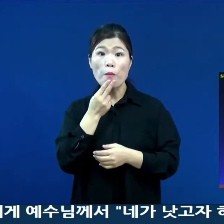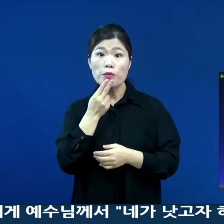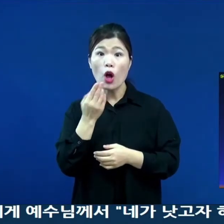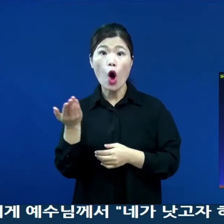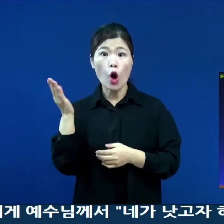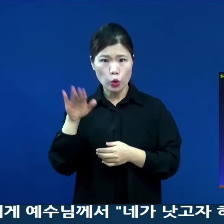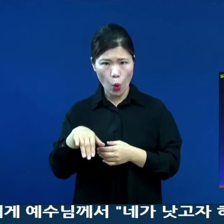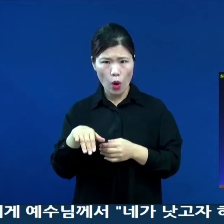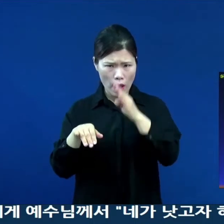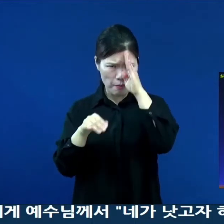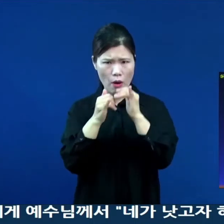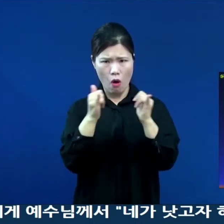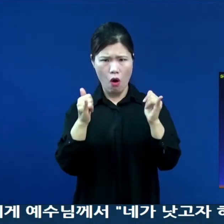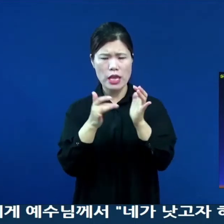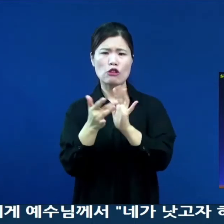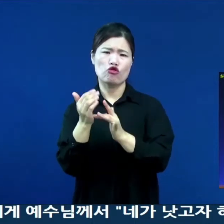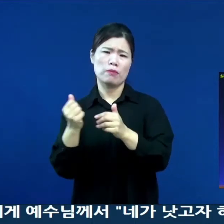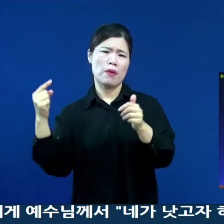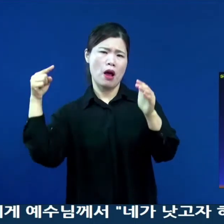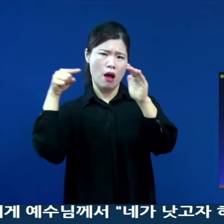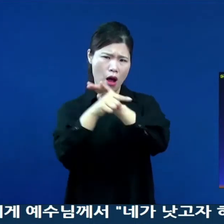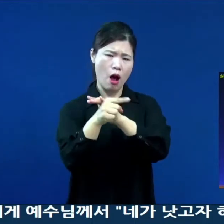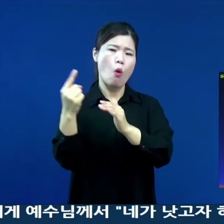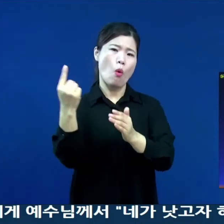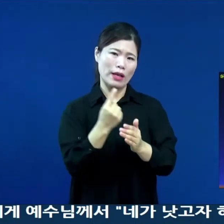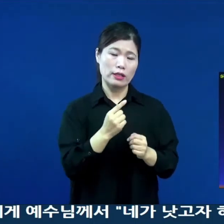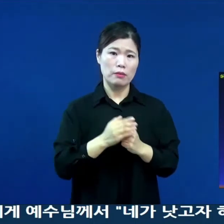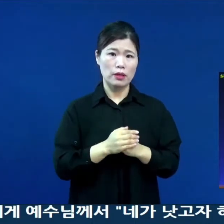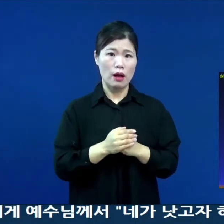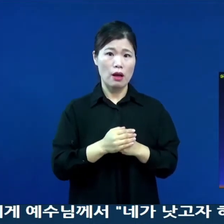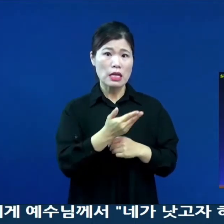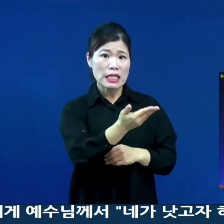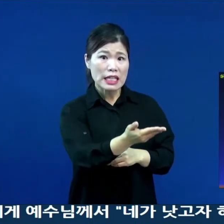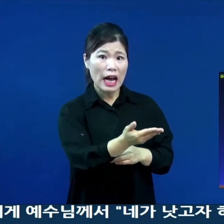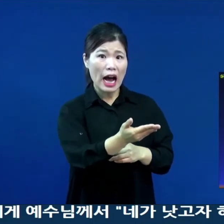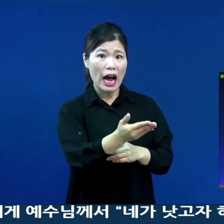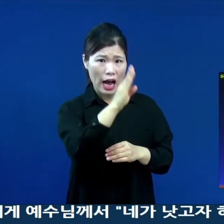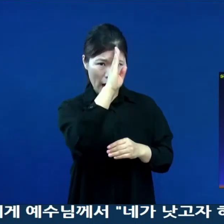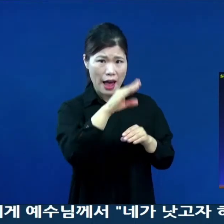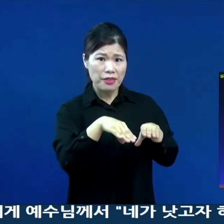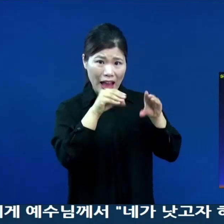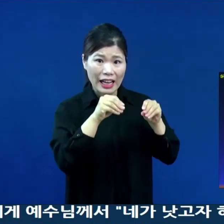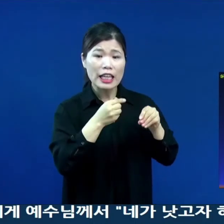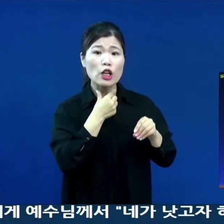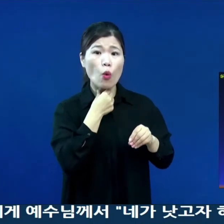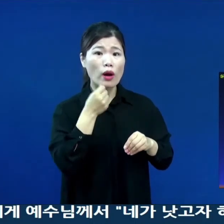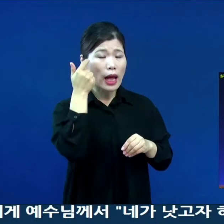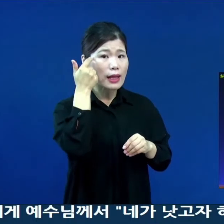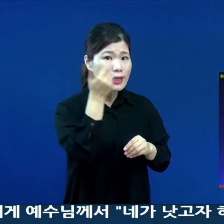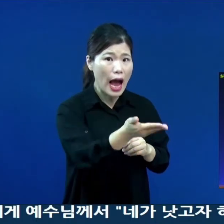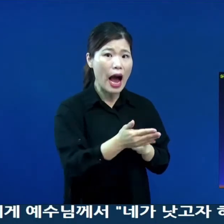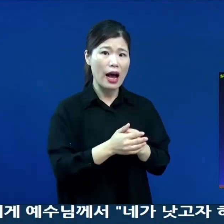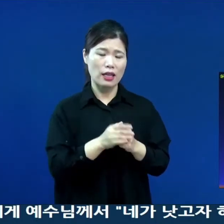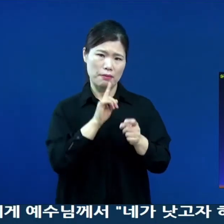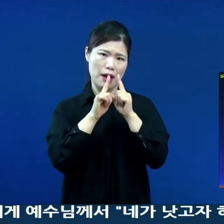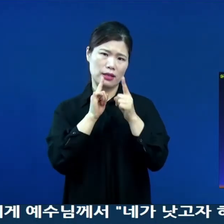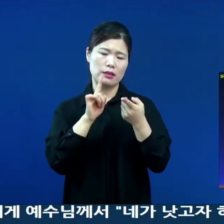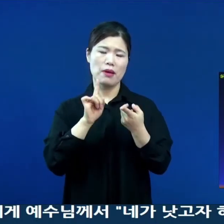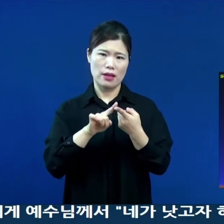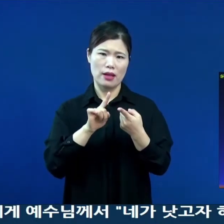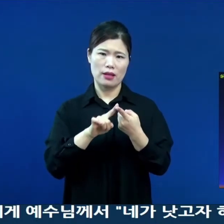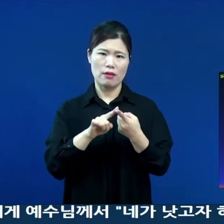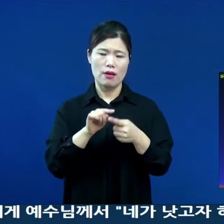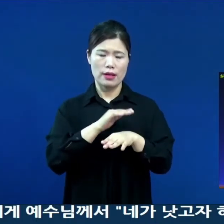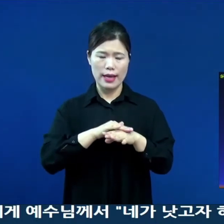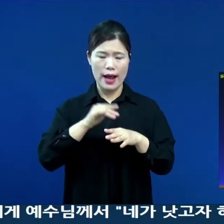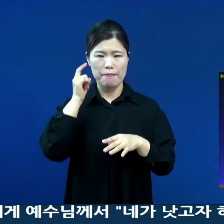사람을 찾아왔습니다. 그래서 우리는 네가 낫기를 원하느냐, 네가 낫고자 하느냐, 이 말씀을 우리 마음속에